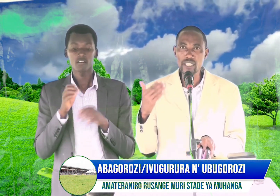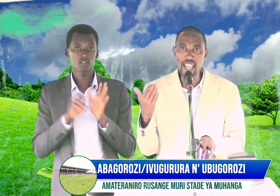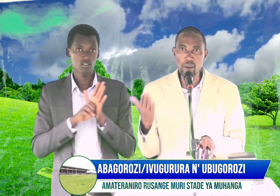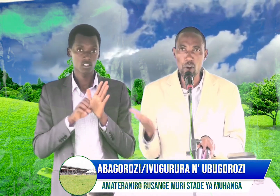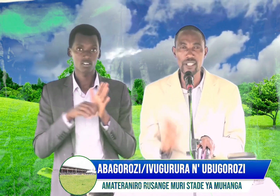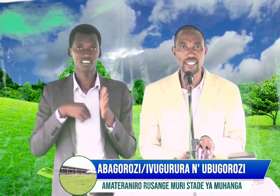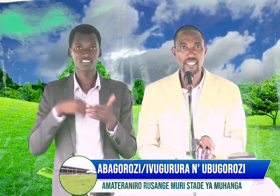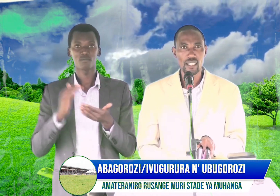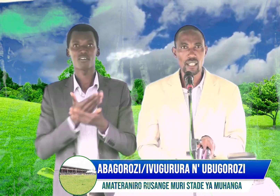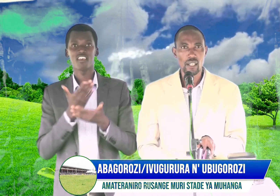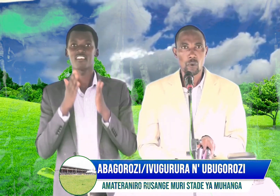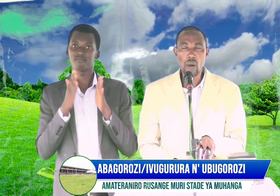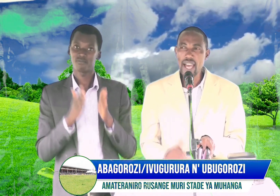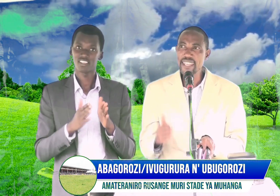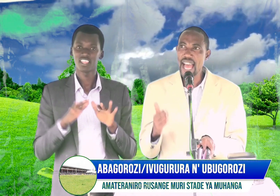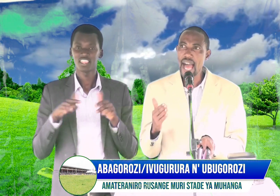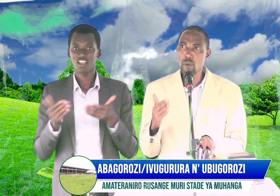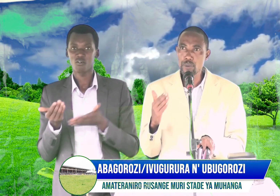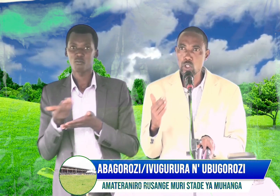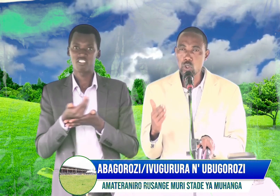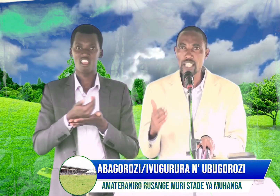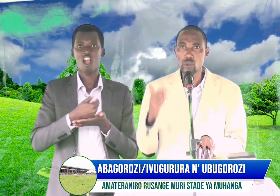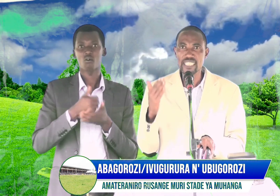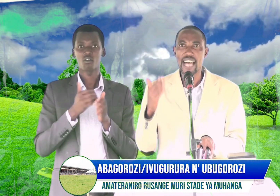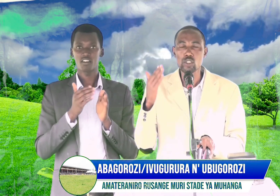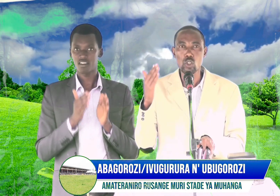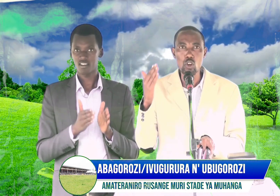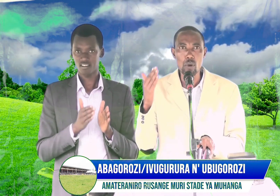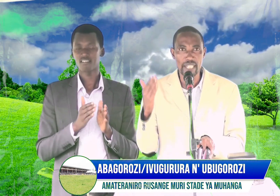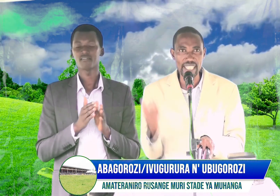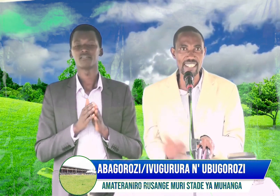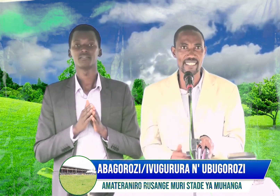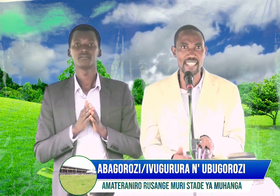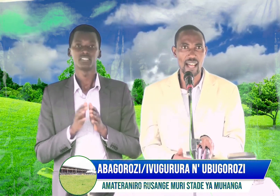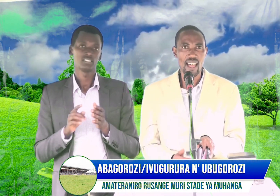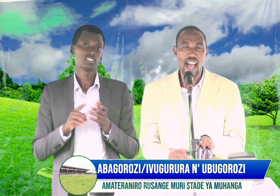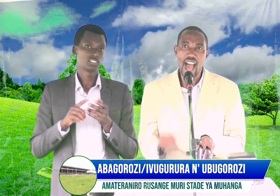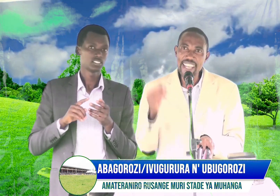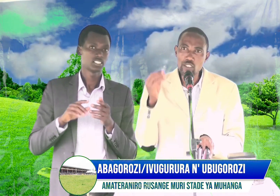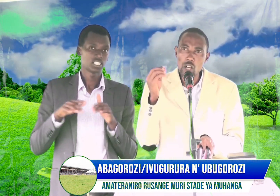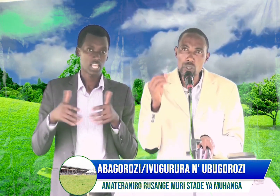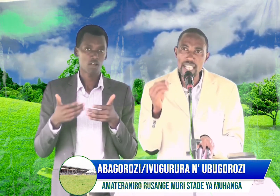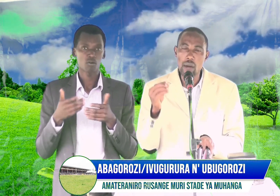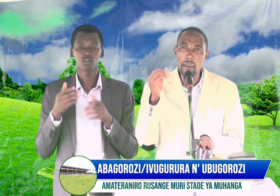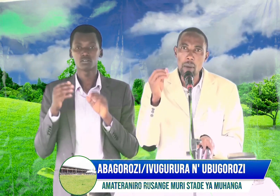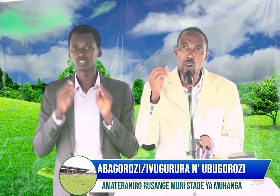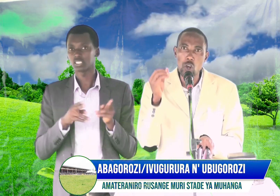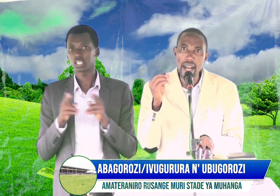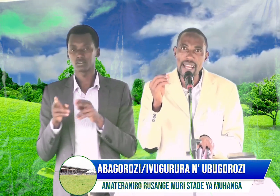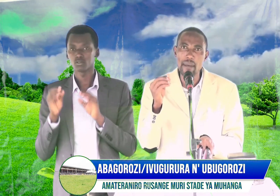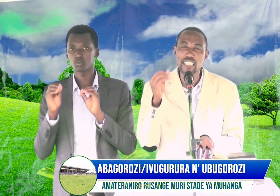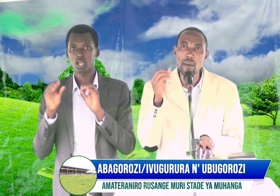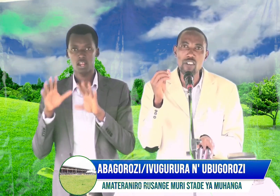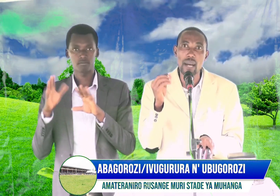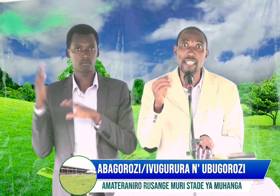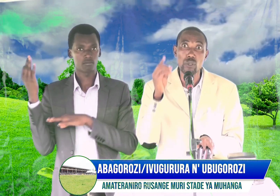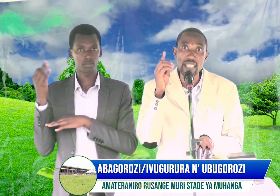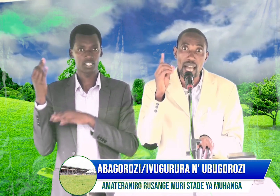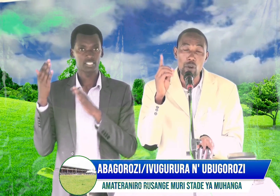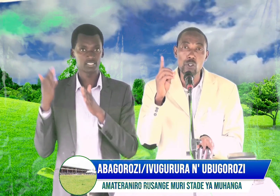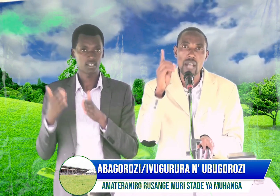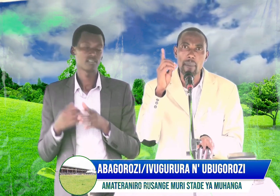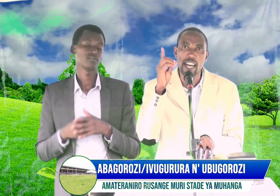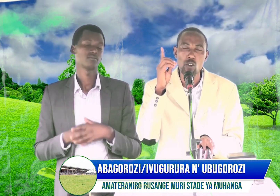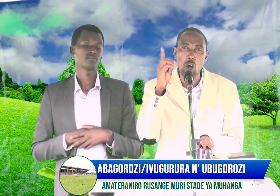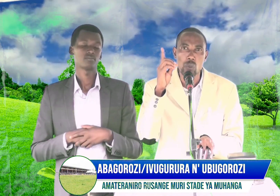uri umudiyakoni wenda mu by'ukuri usanzwe uri umubwiriza ariko kugira ngo abo mukorana bajye bavuga